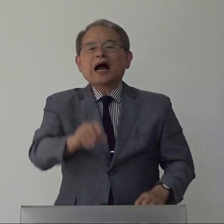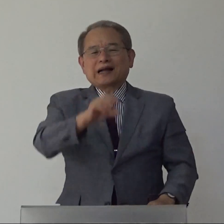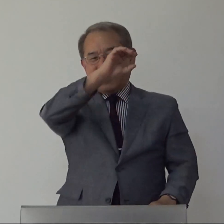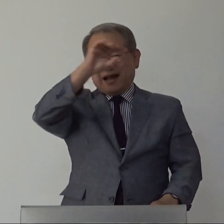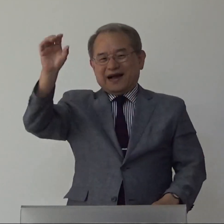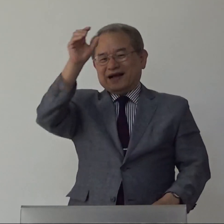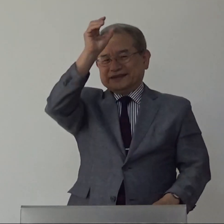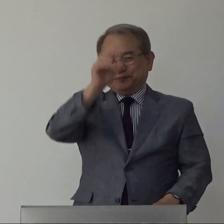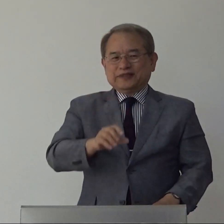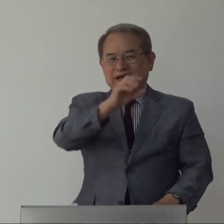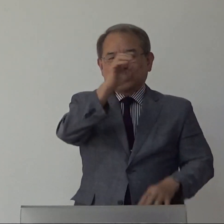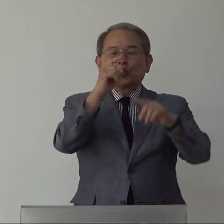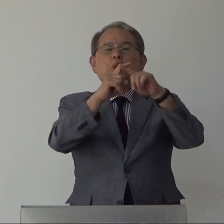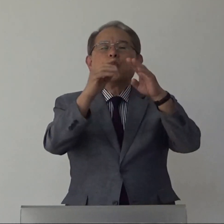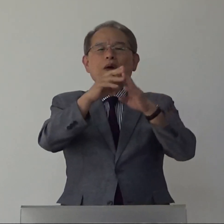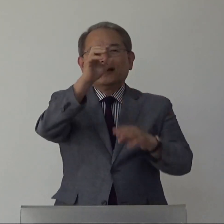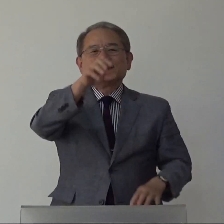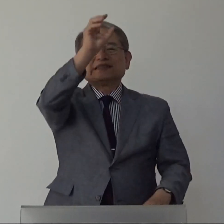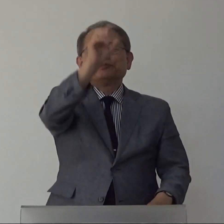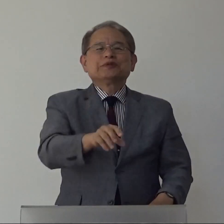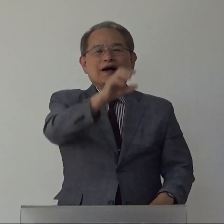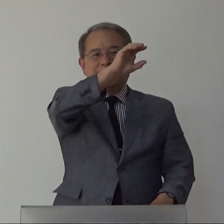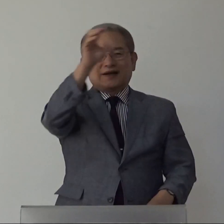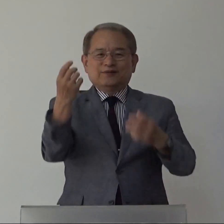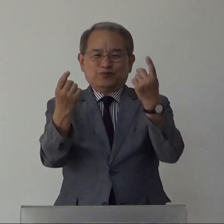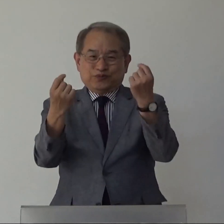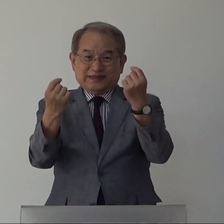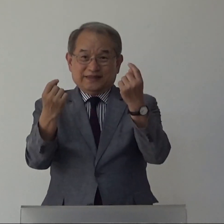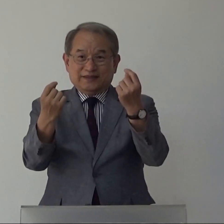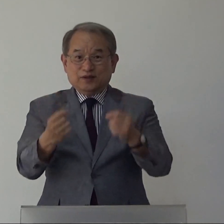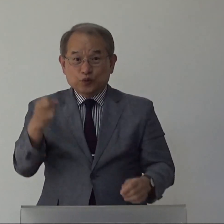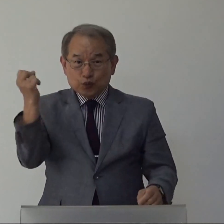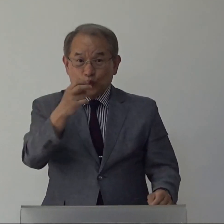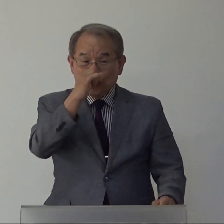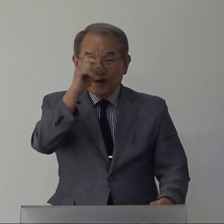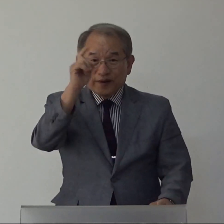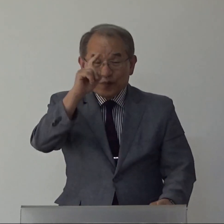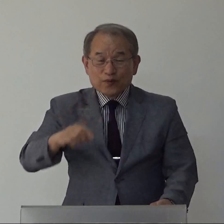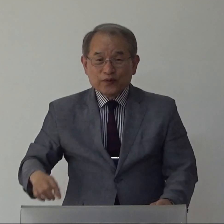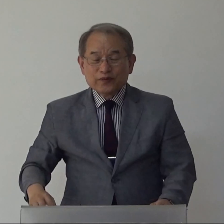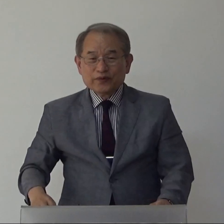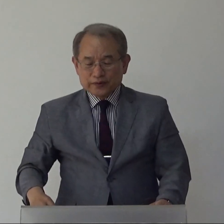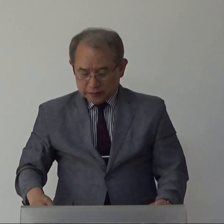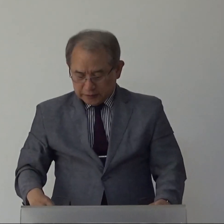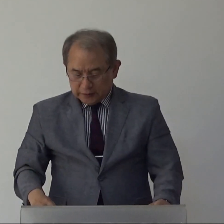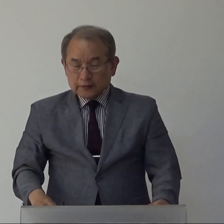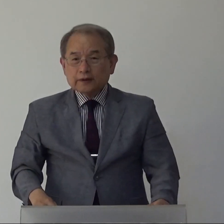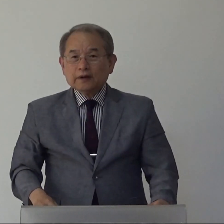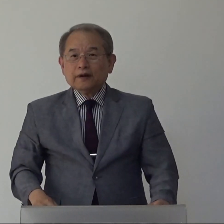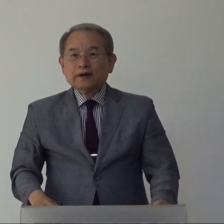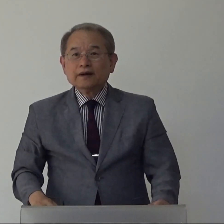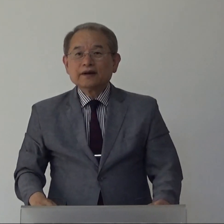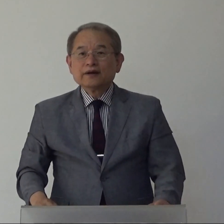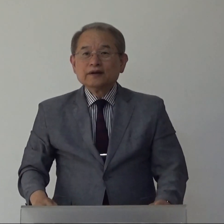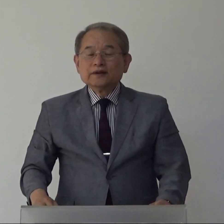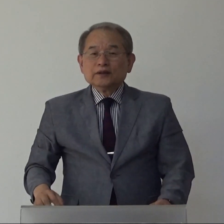학생들이 사용하는 더하기가 있고 또 교회의 교인이 사용하는 십자가를 의미하기도